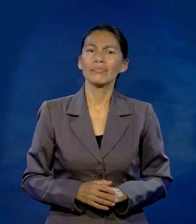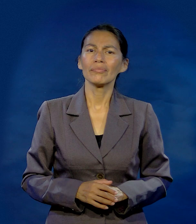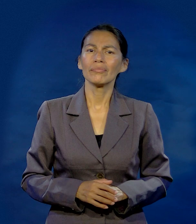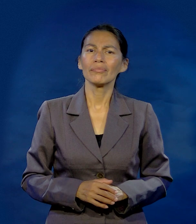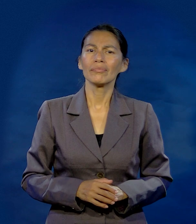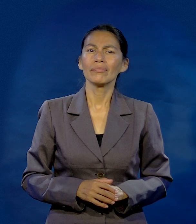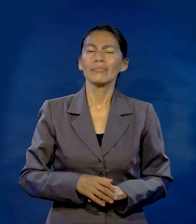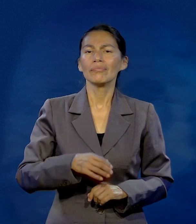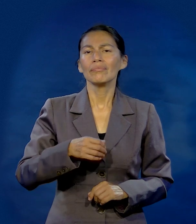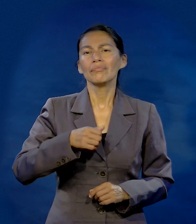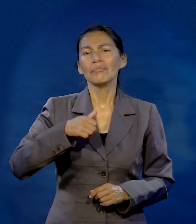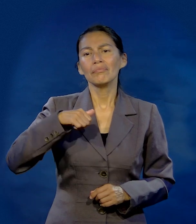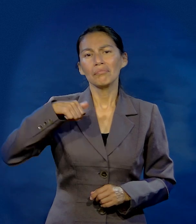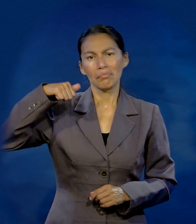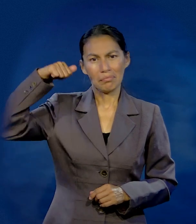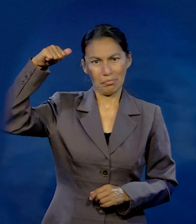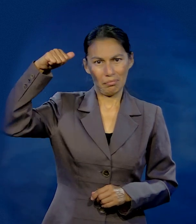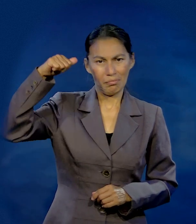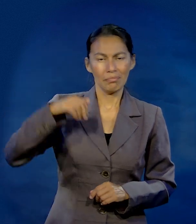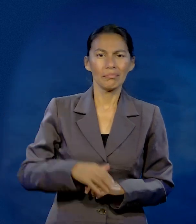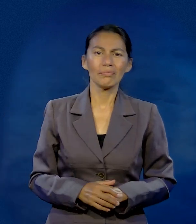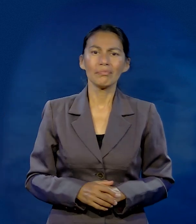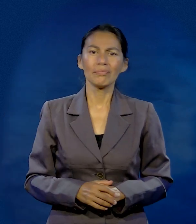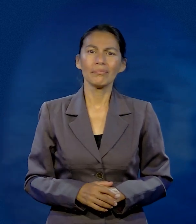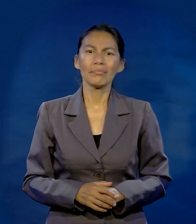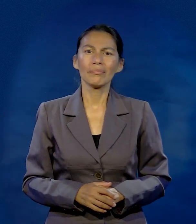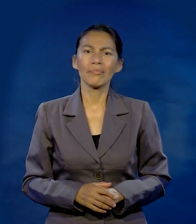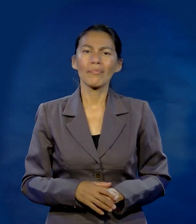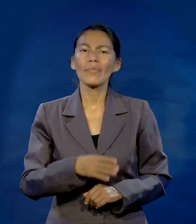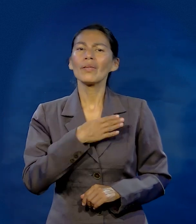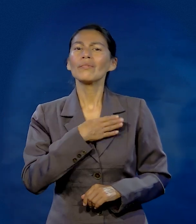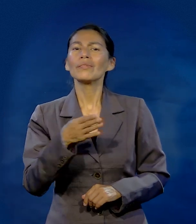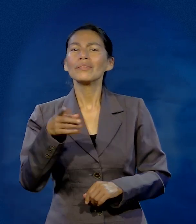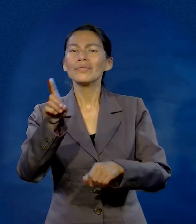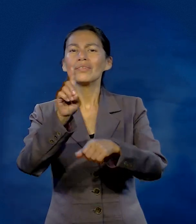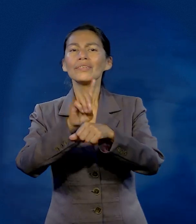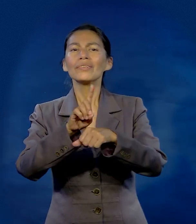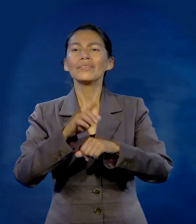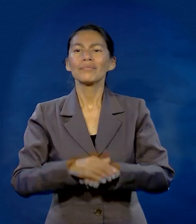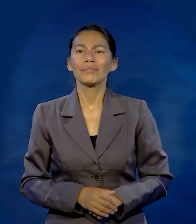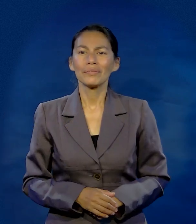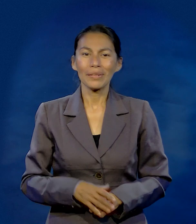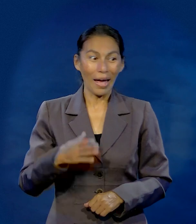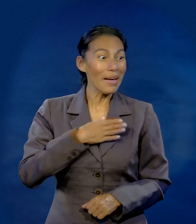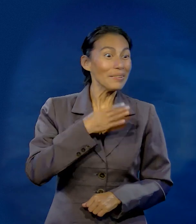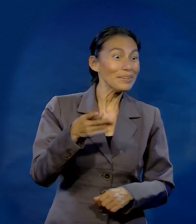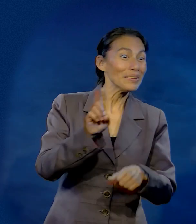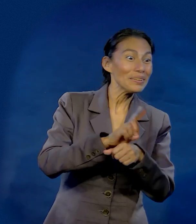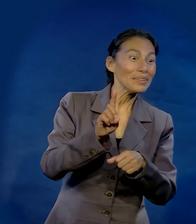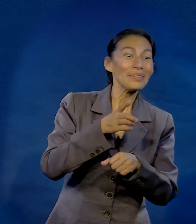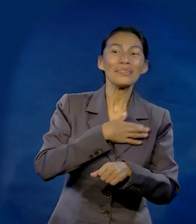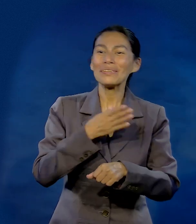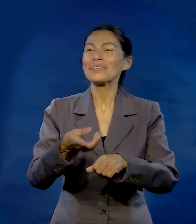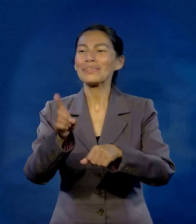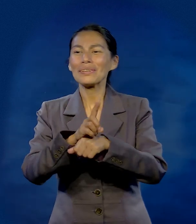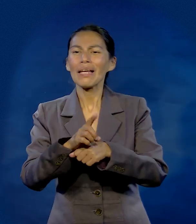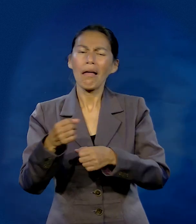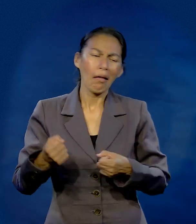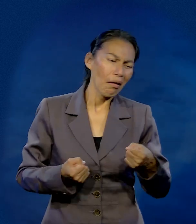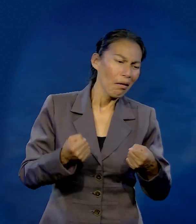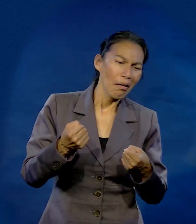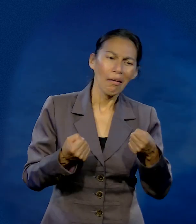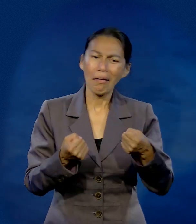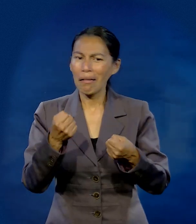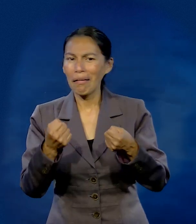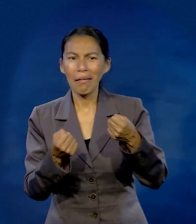particularmente el Vecino de enfrente siempre llamó mi atención el señor Felipe un hombre muy educado un